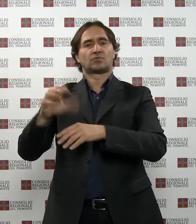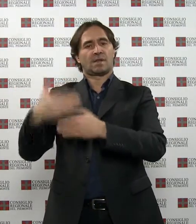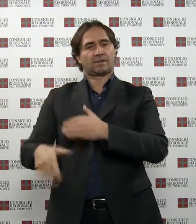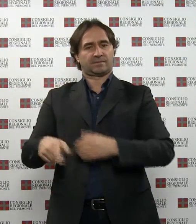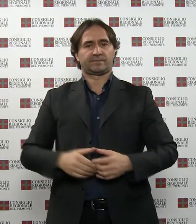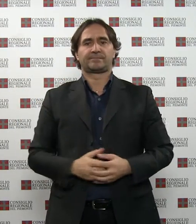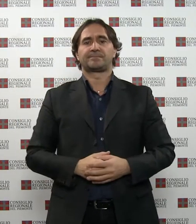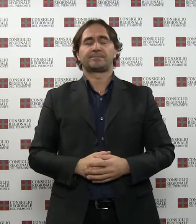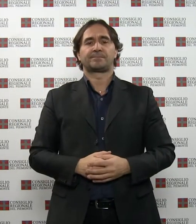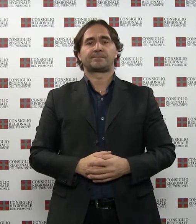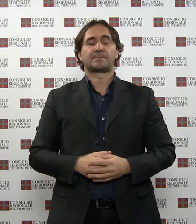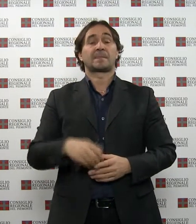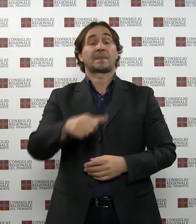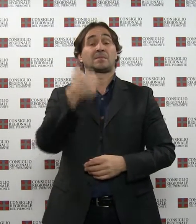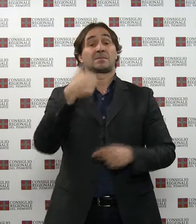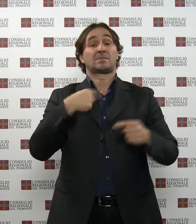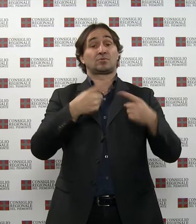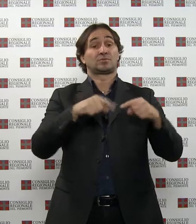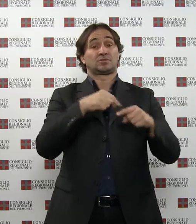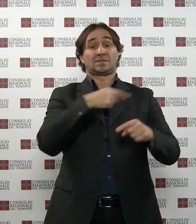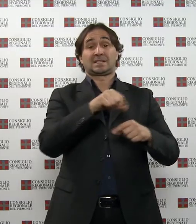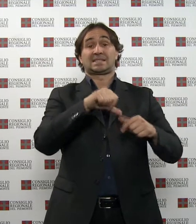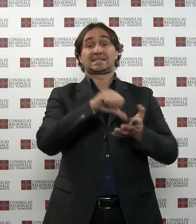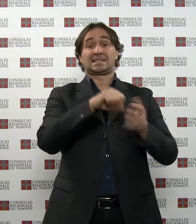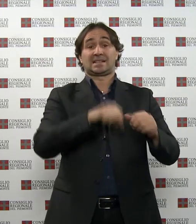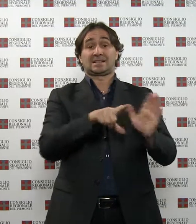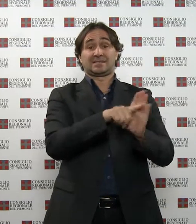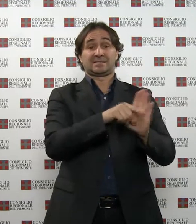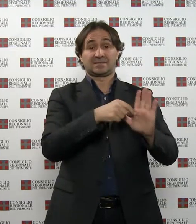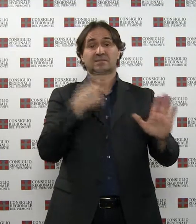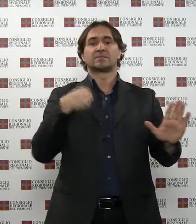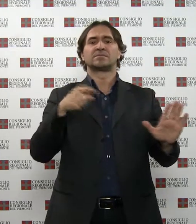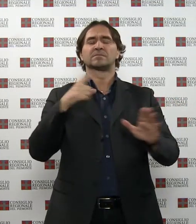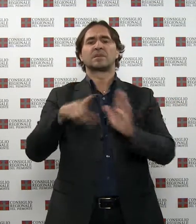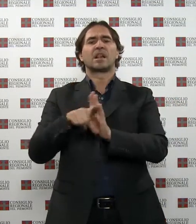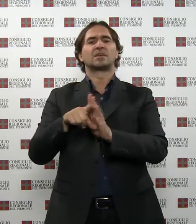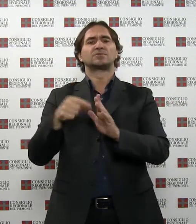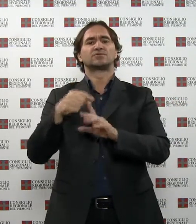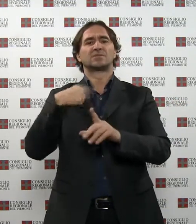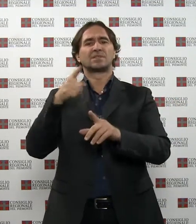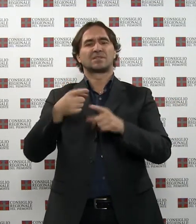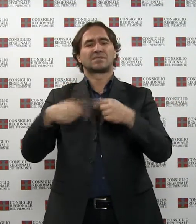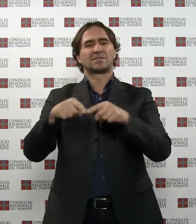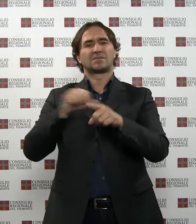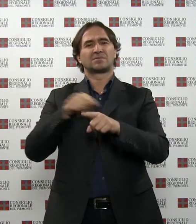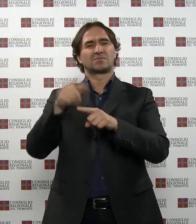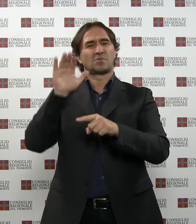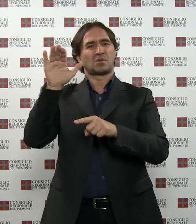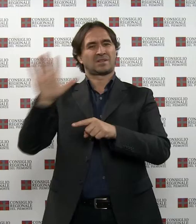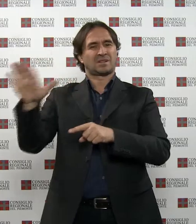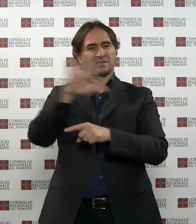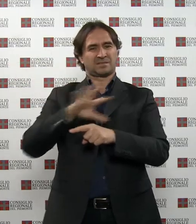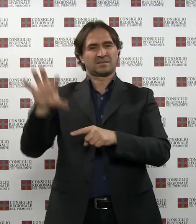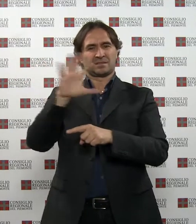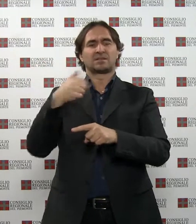La prima commissione in sede legislativa ha licenziato l'11 dicembre la legge che conferisce alle unioni montane le funzioni della regione